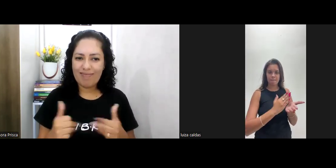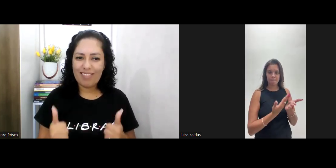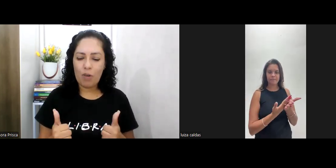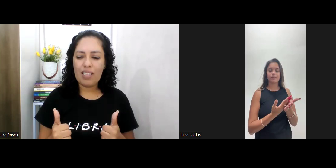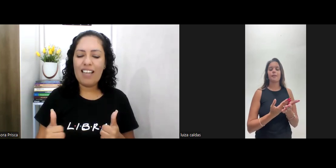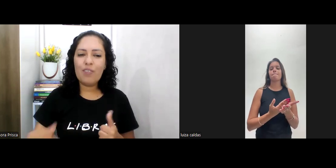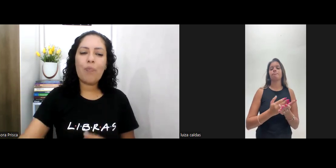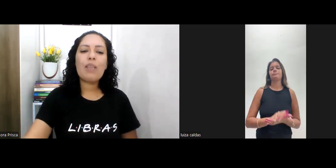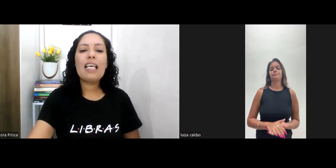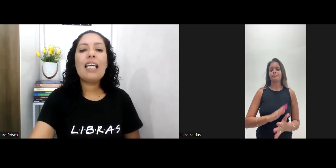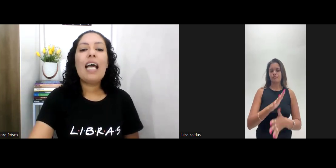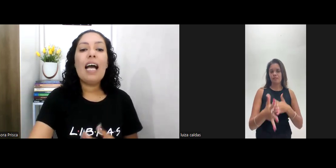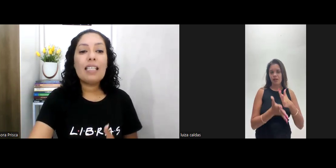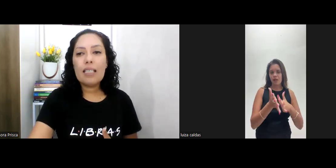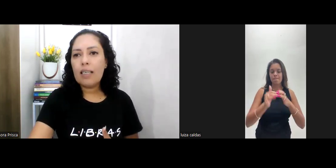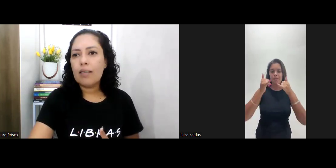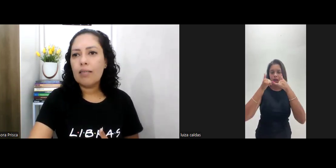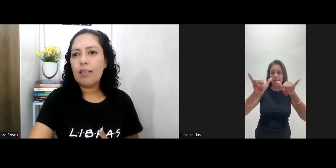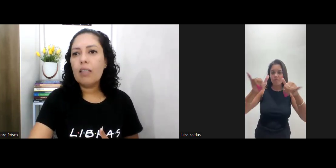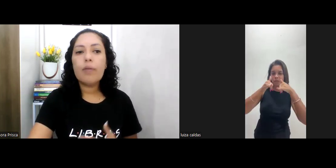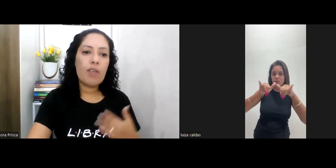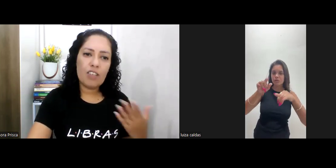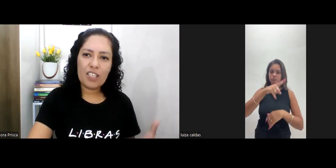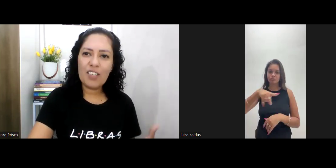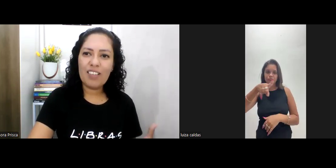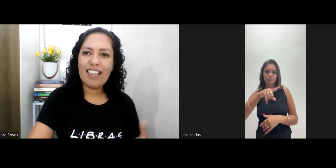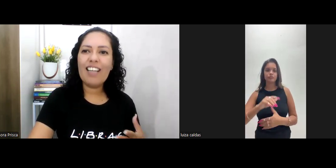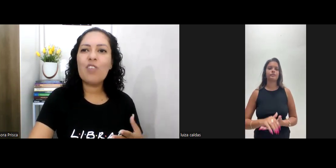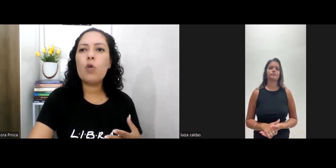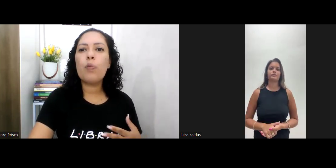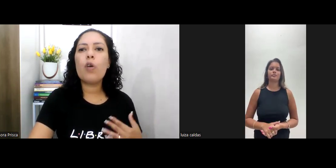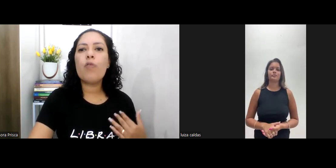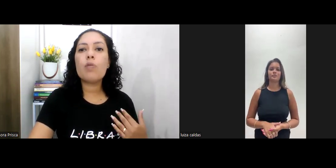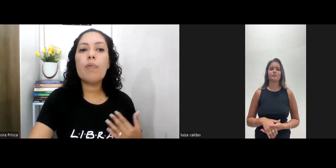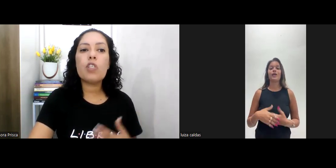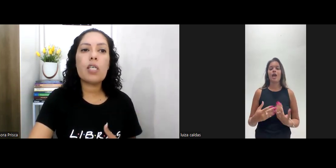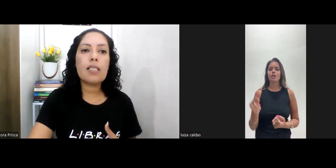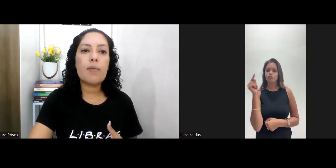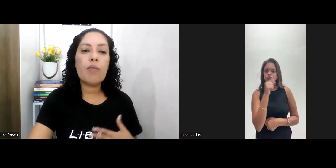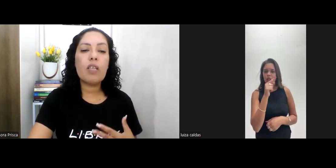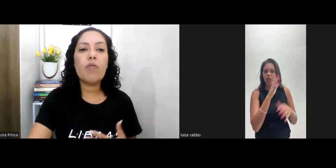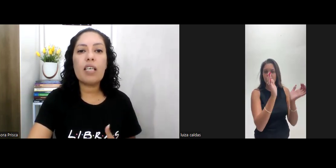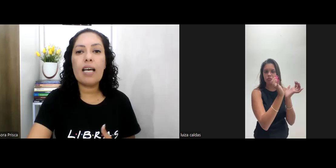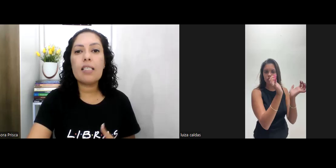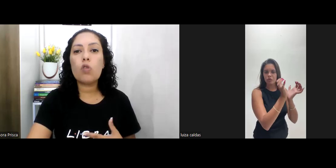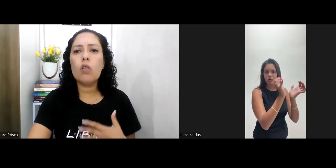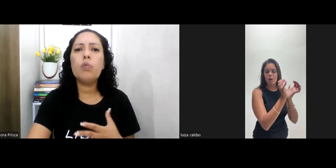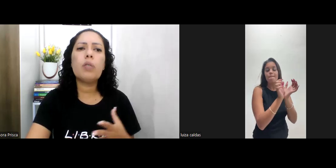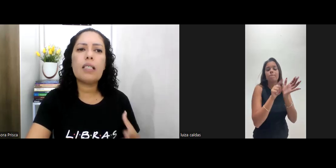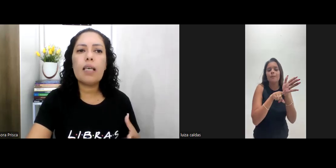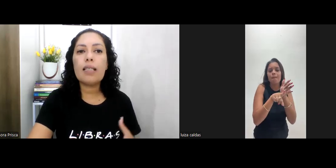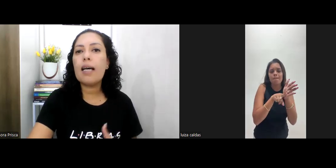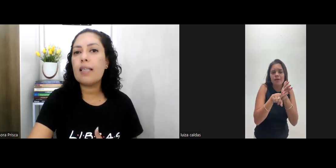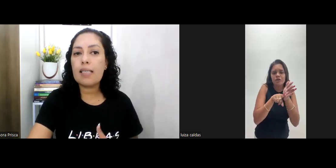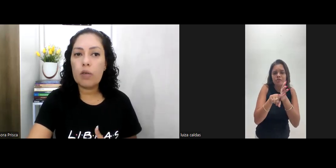vocês. Combinado? Aqui, na verdade, aqui não, é lá no grupo, eu fiz uma pesquisa para verificar se todo